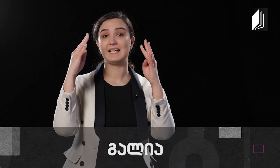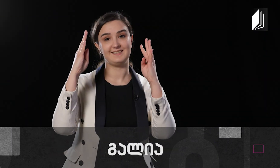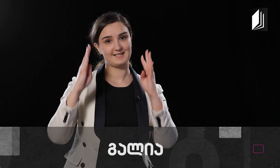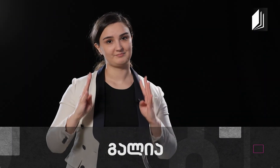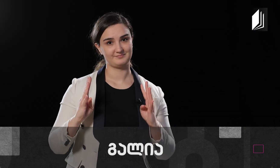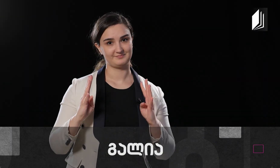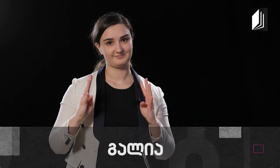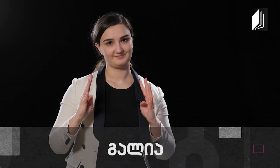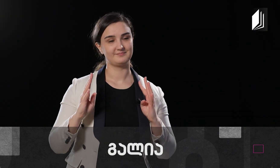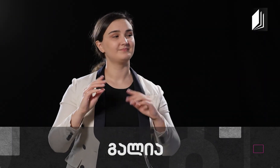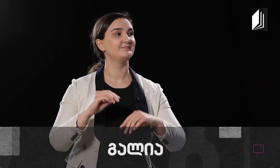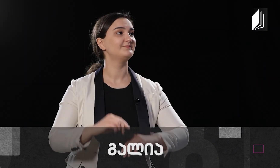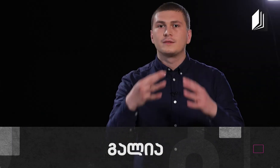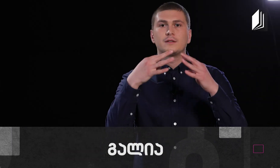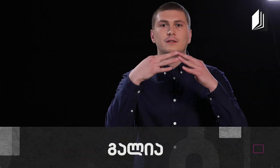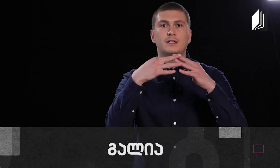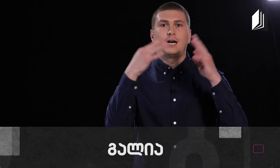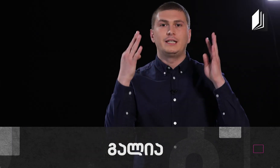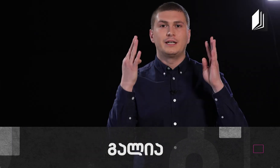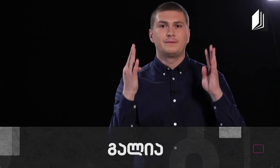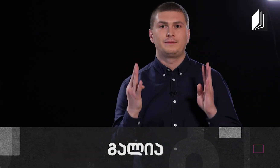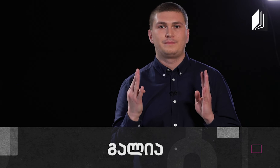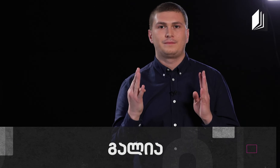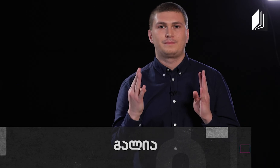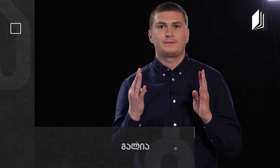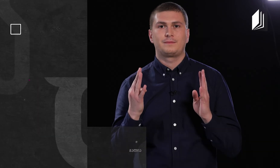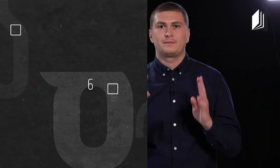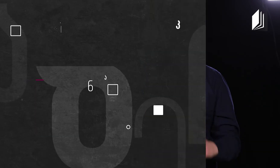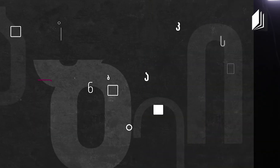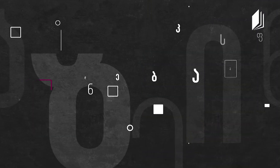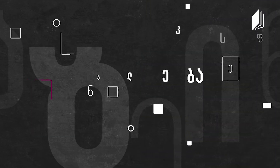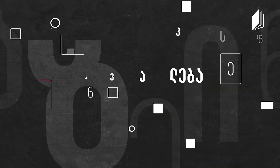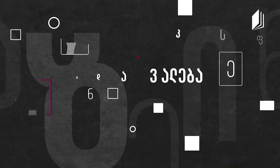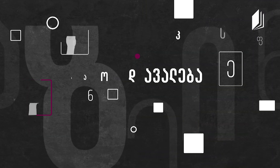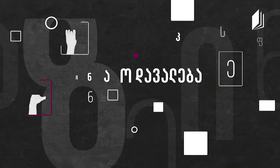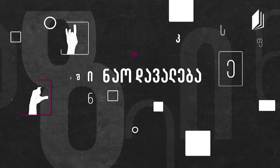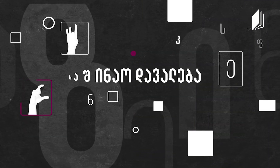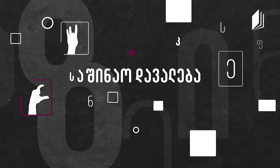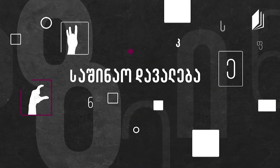კალია. კალია.